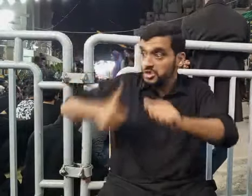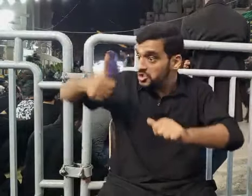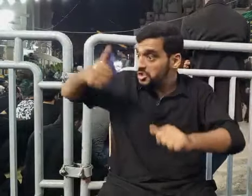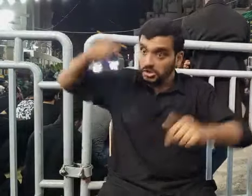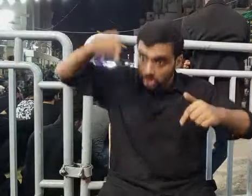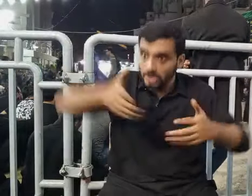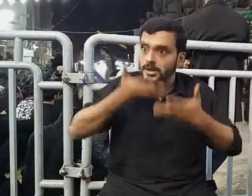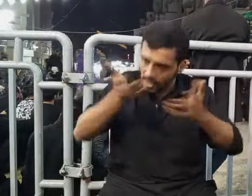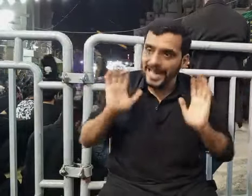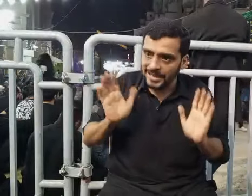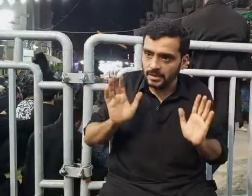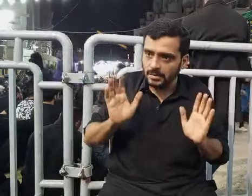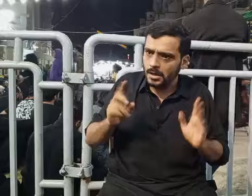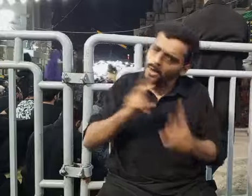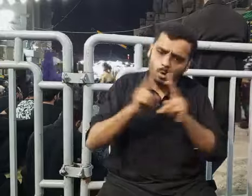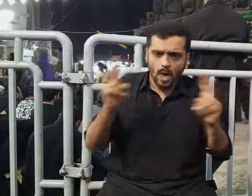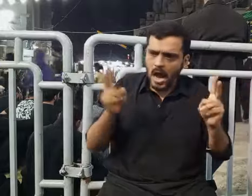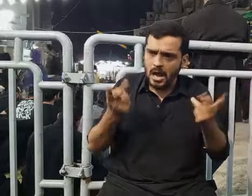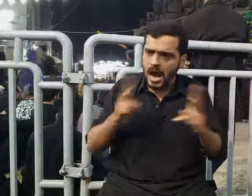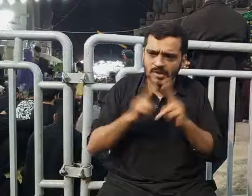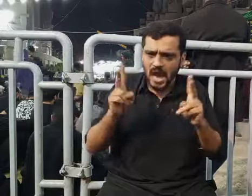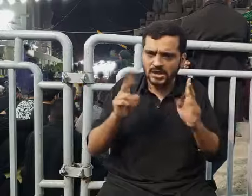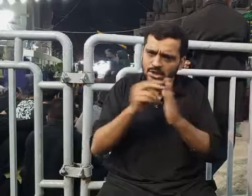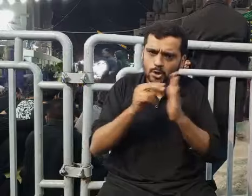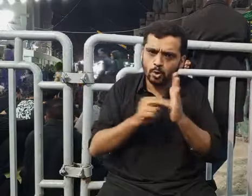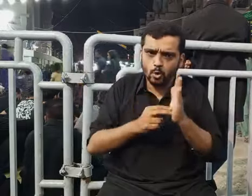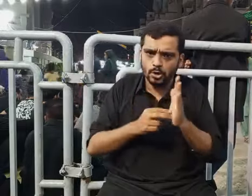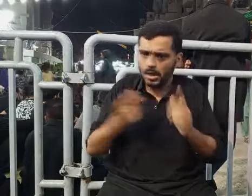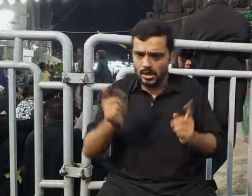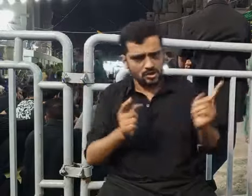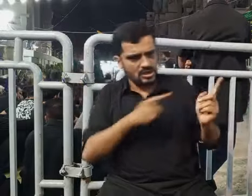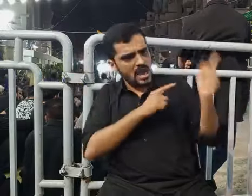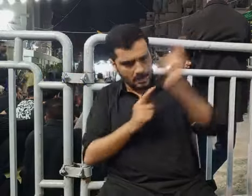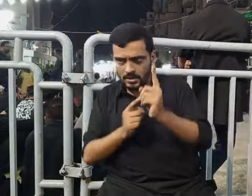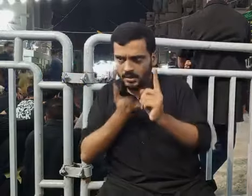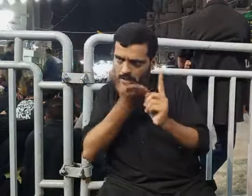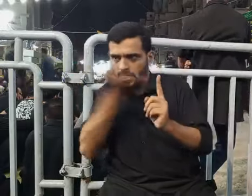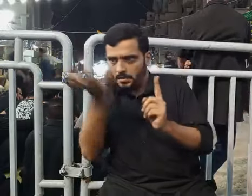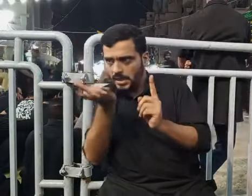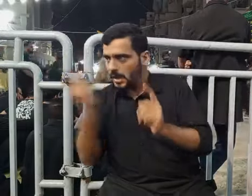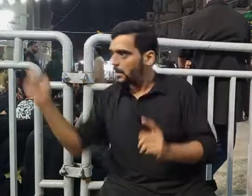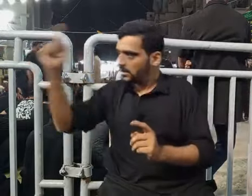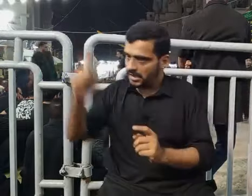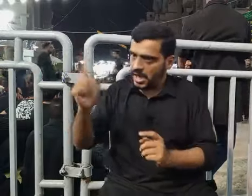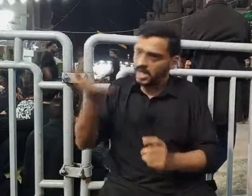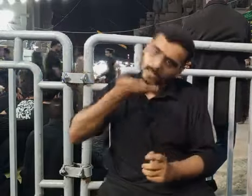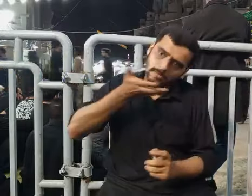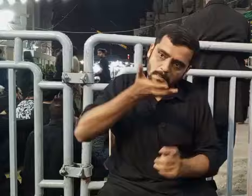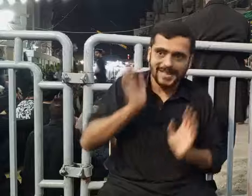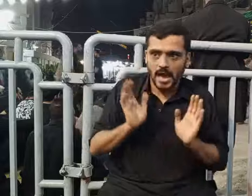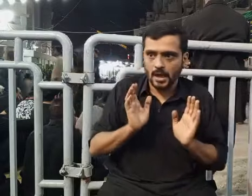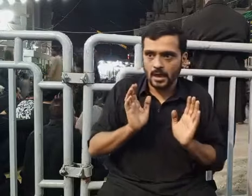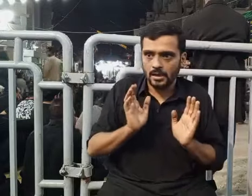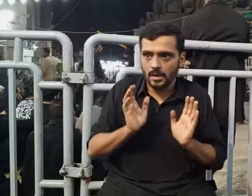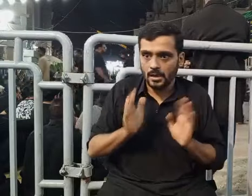بدل دوں گا، کتاب جنگ میں ترغیب کرنے آیا ہوں، تمہارے قسموں کو تقسیم کرنے آیا ہوں، قاسم، قاسم جو ذات حسنی